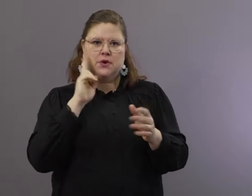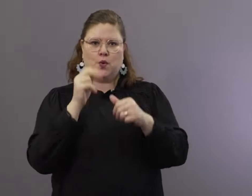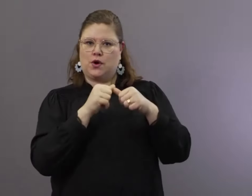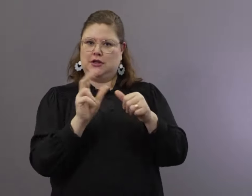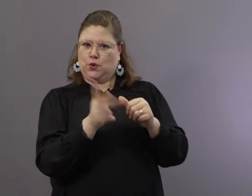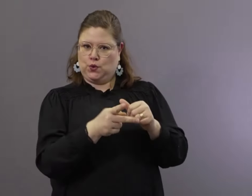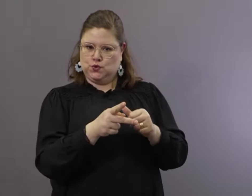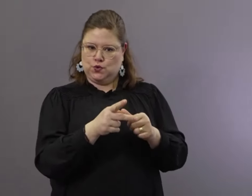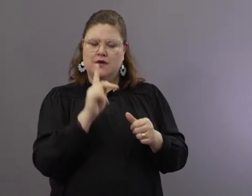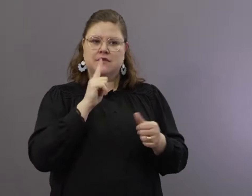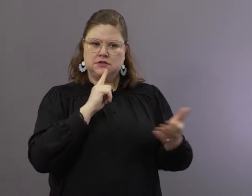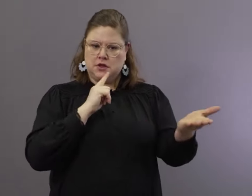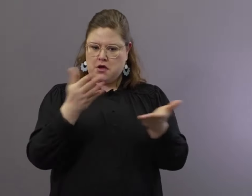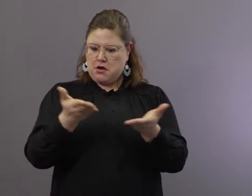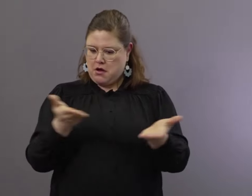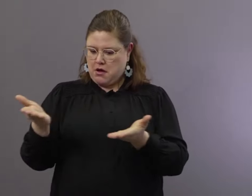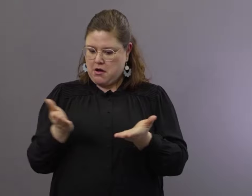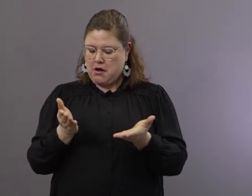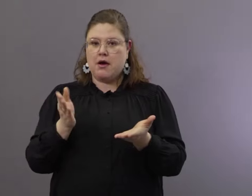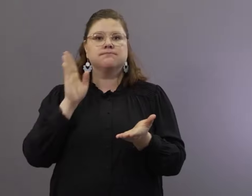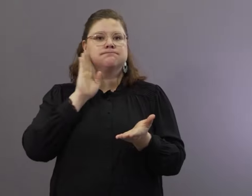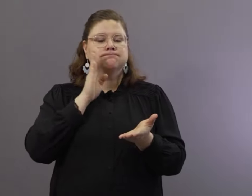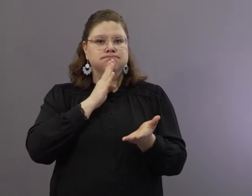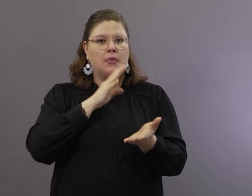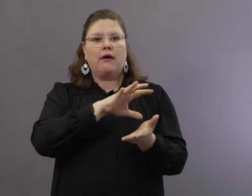kertoo todella myönteistä viestiä. Kaikilla